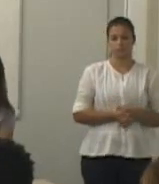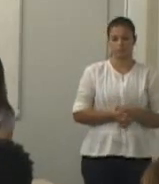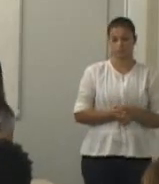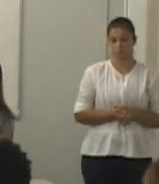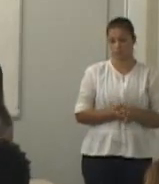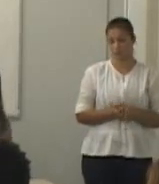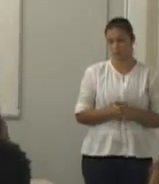obrigada